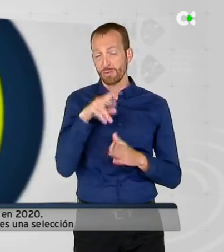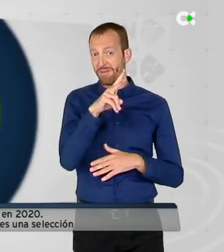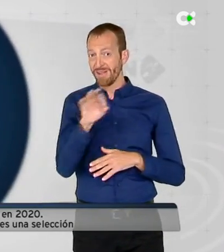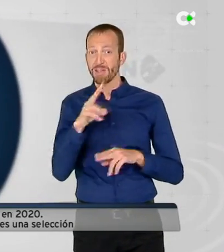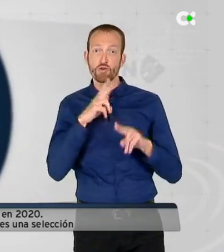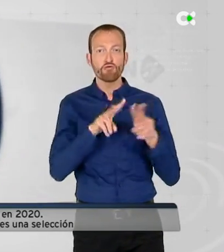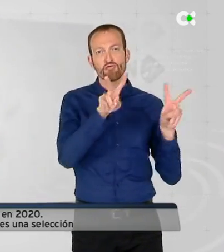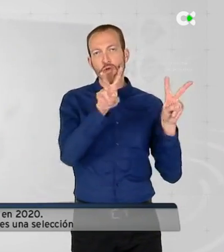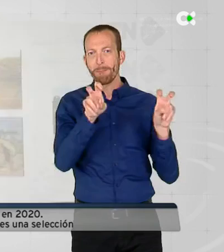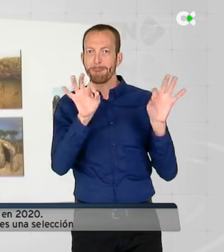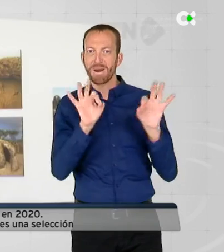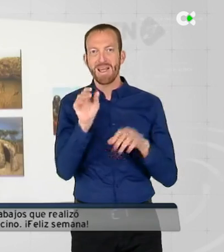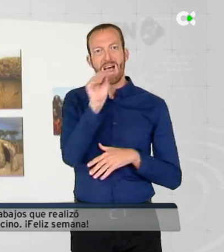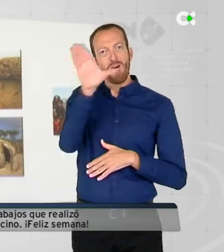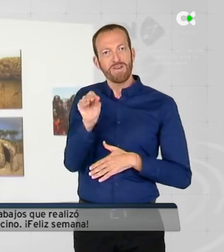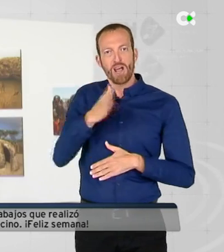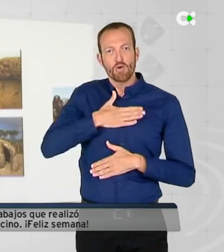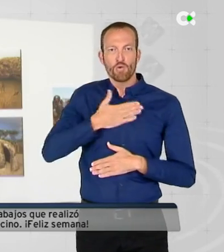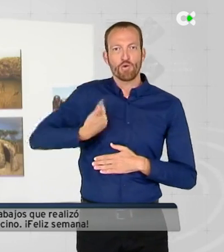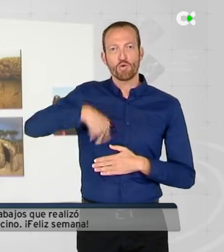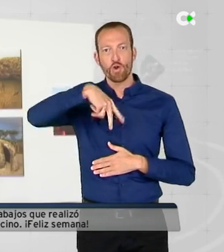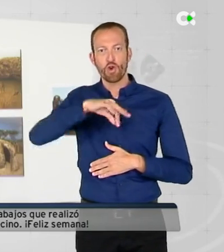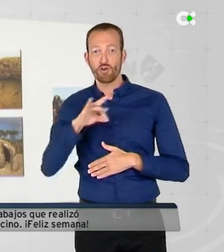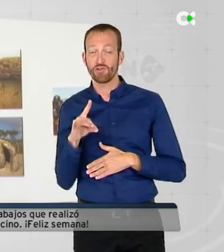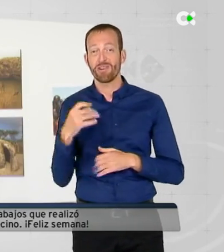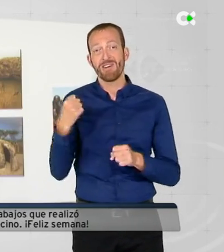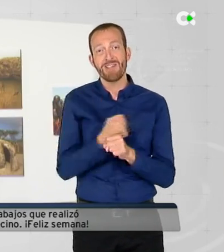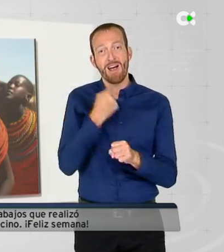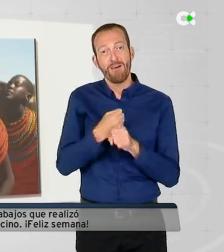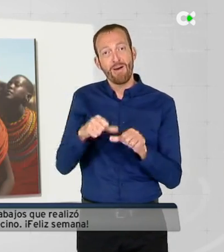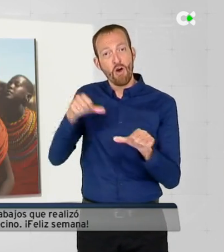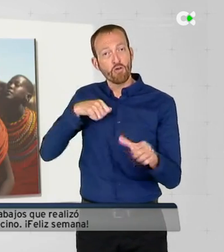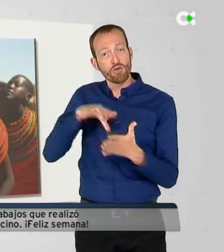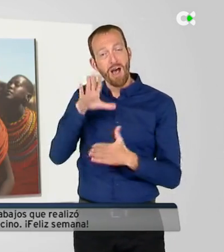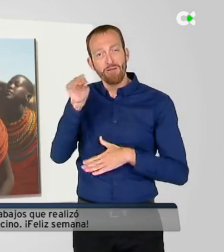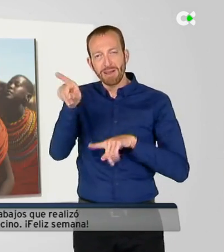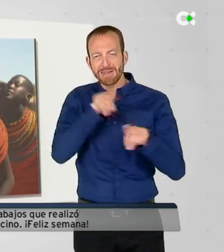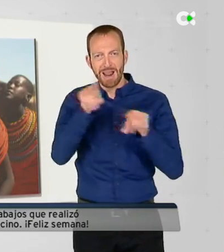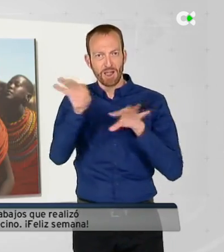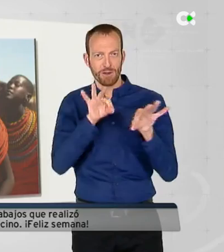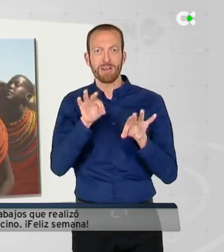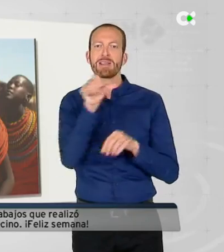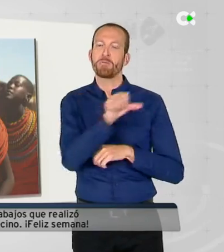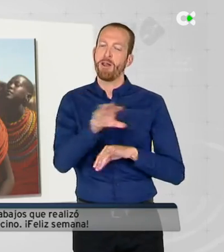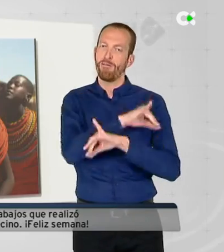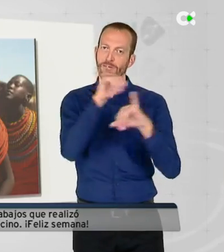nos es una selección de los últimos trabajos que realizó en el continente vecino. ¡Feliz semana!